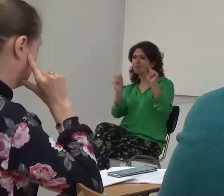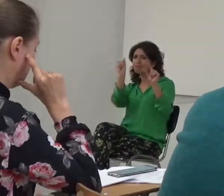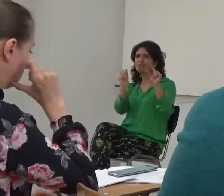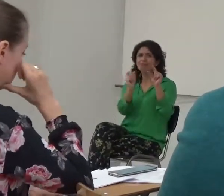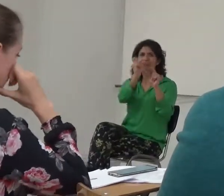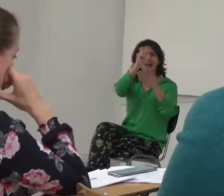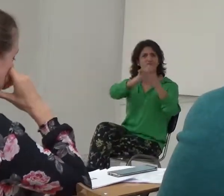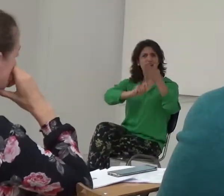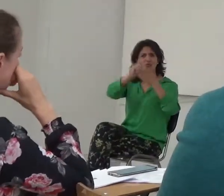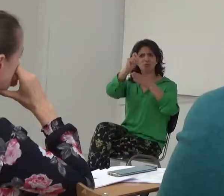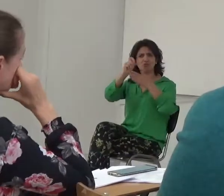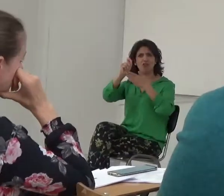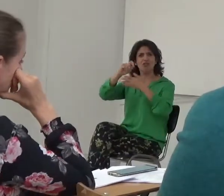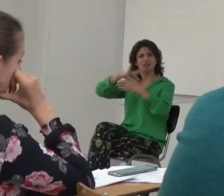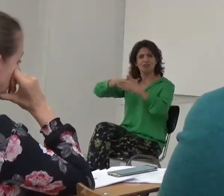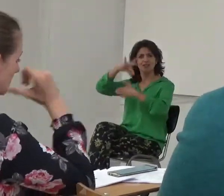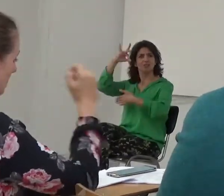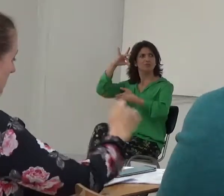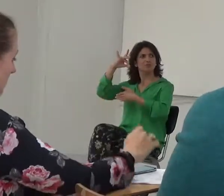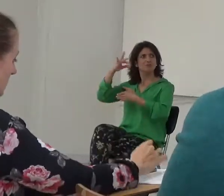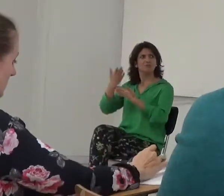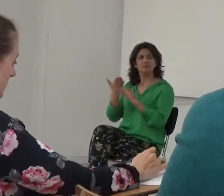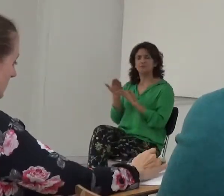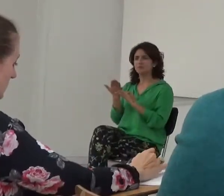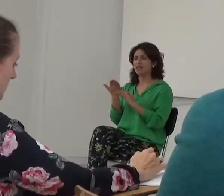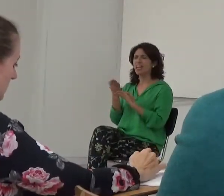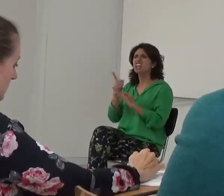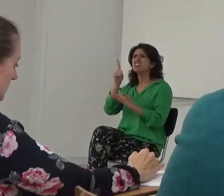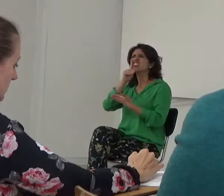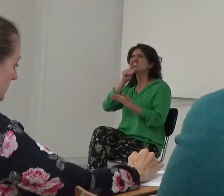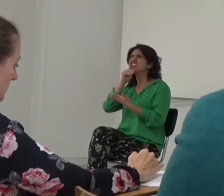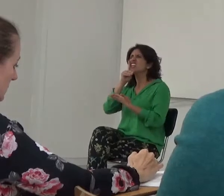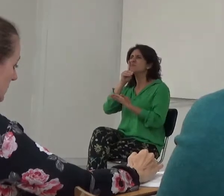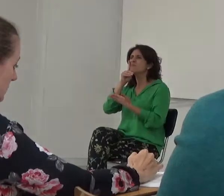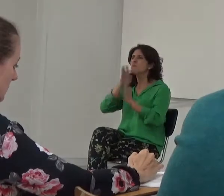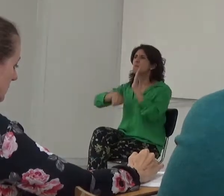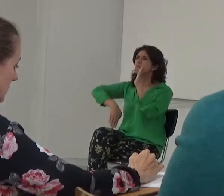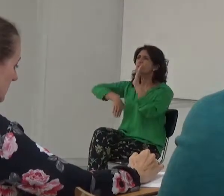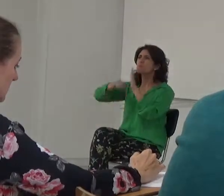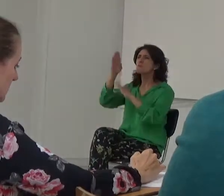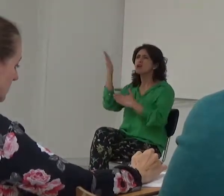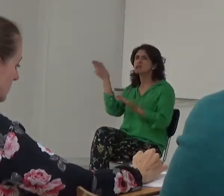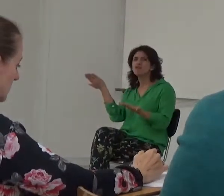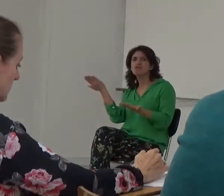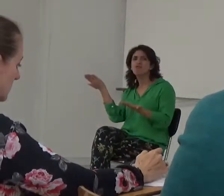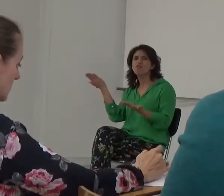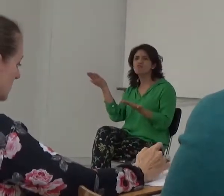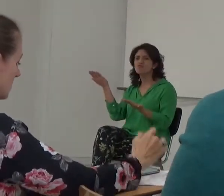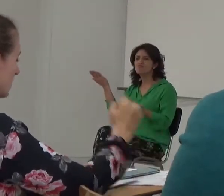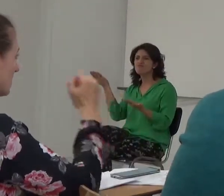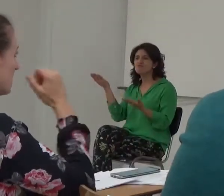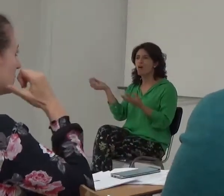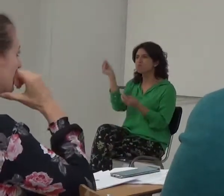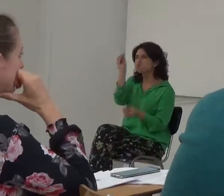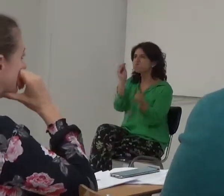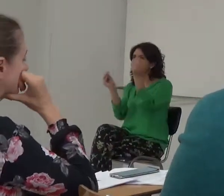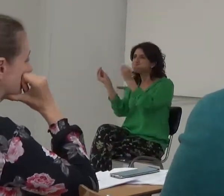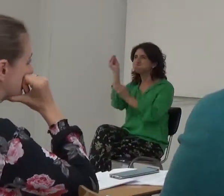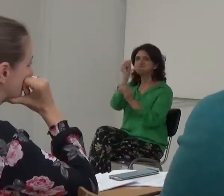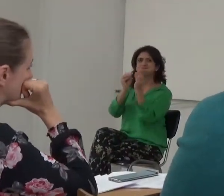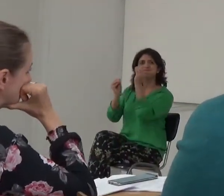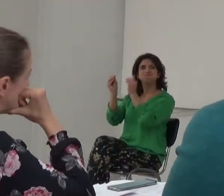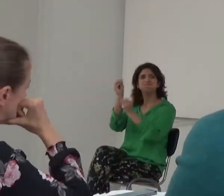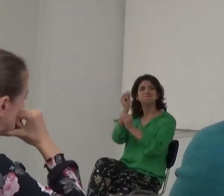¿Ya? O tiene mayor como movimiento en las secciones durante todo el discurso,